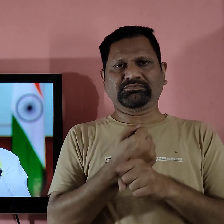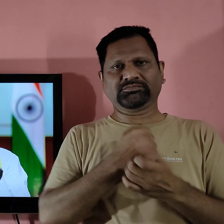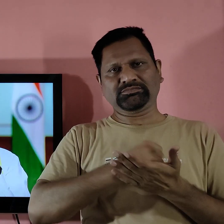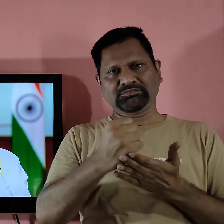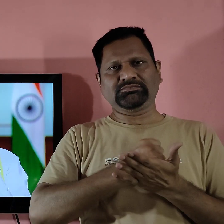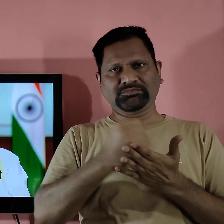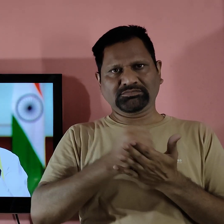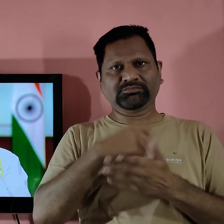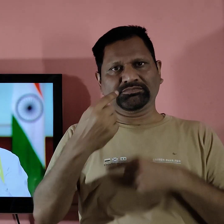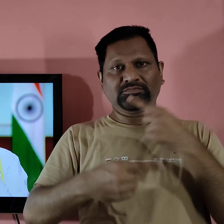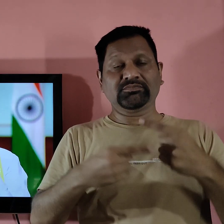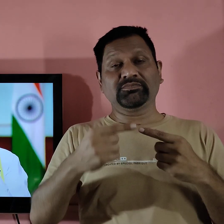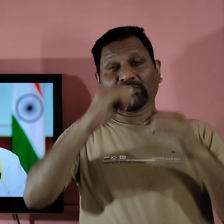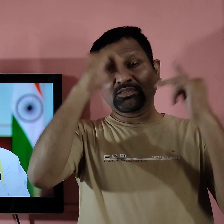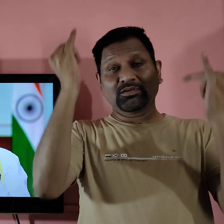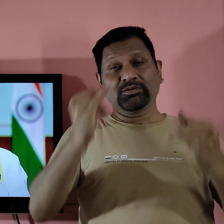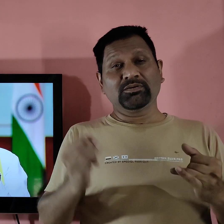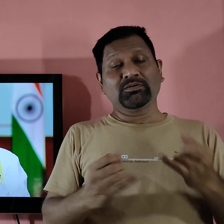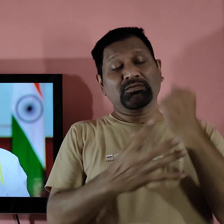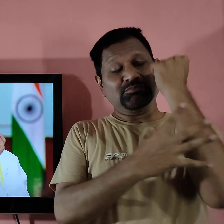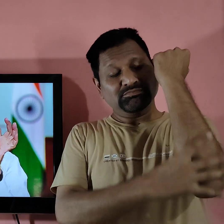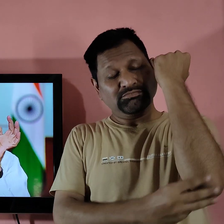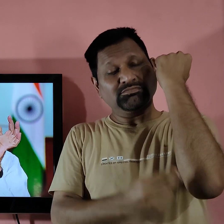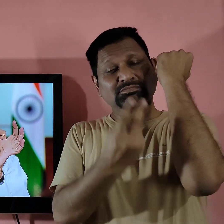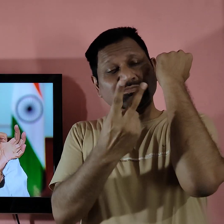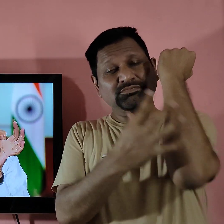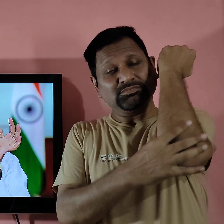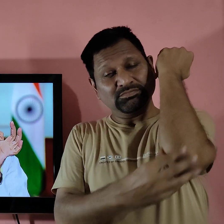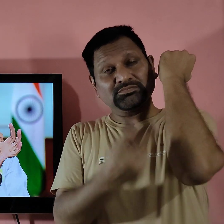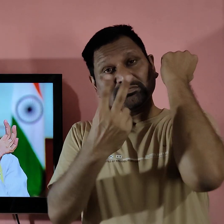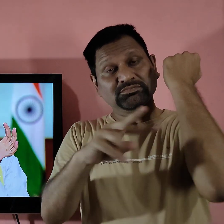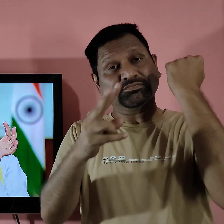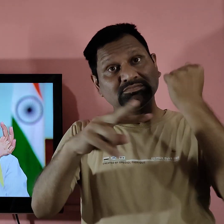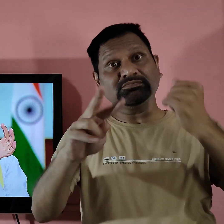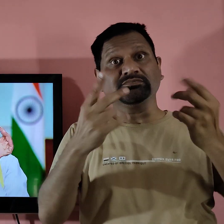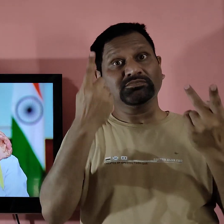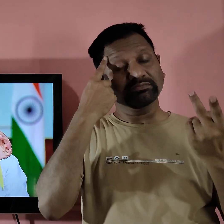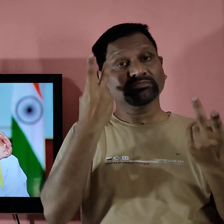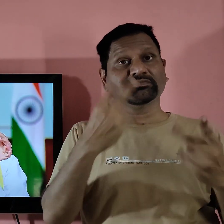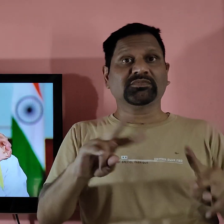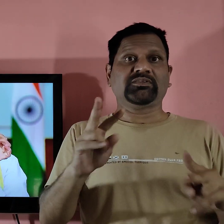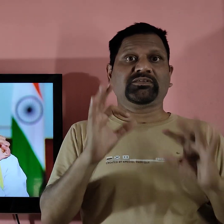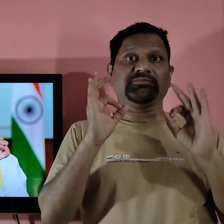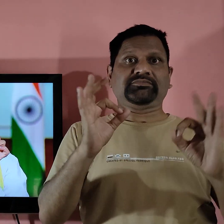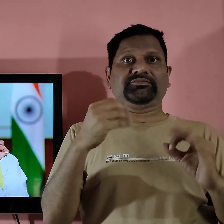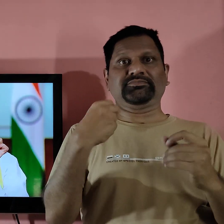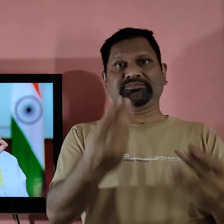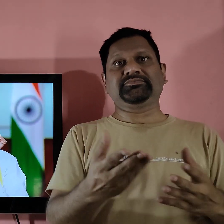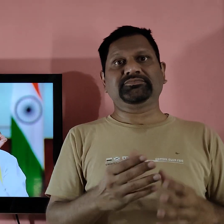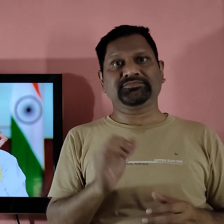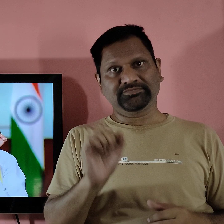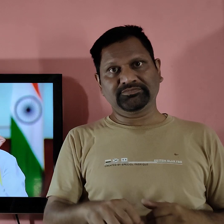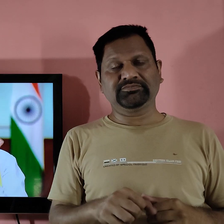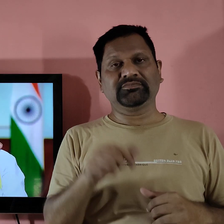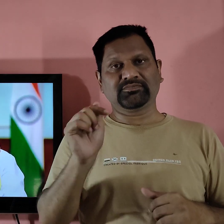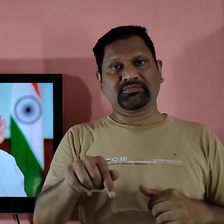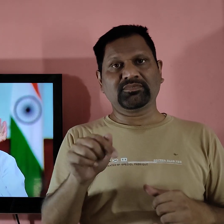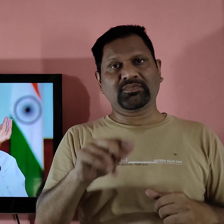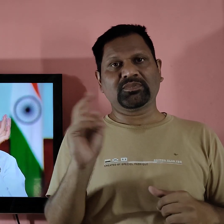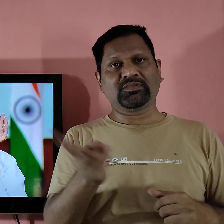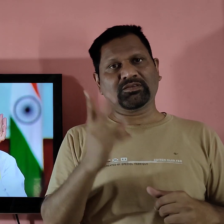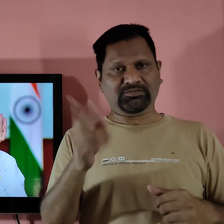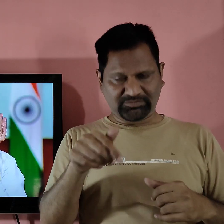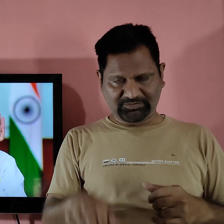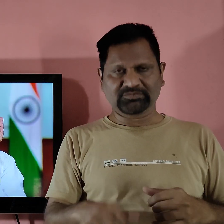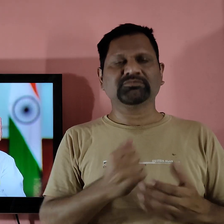कि गांव के गरीब से गरीब को उत्तम स्वास्थ्य सेवा मिले। इसके लिए अनेक